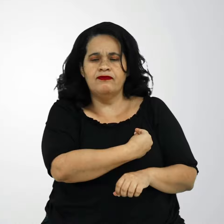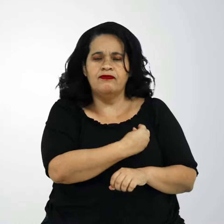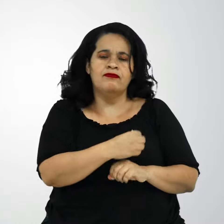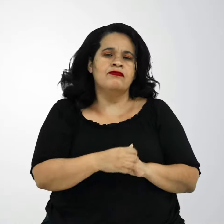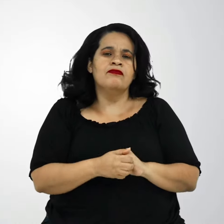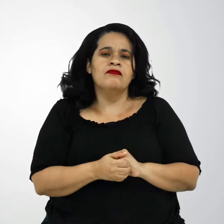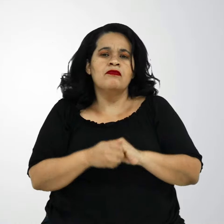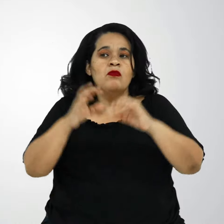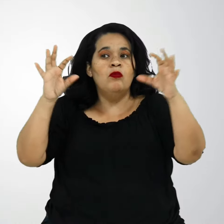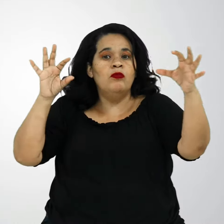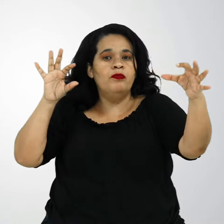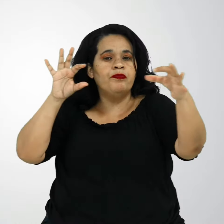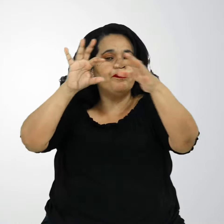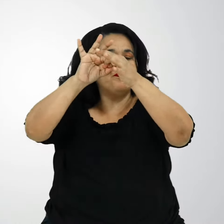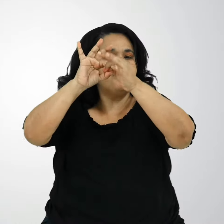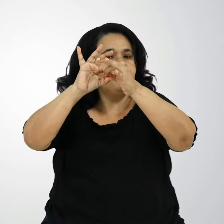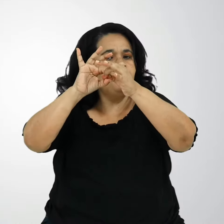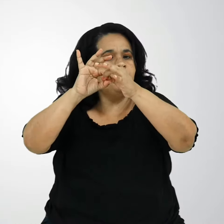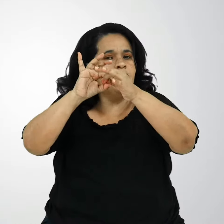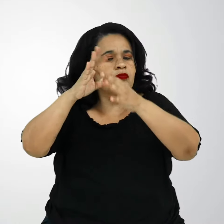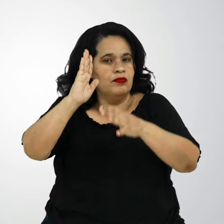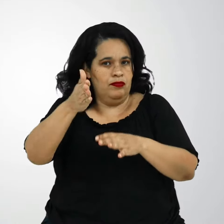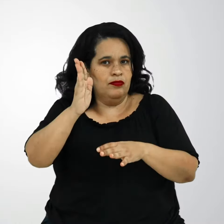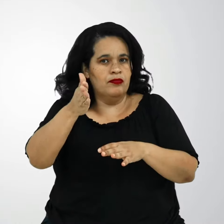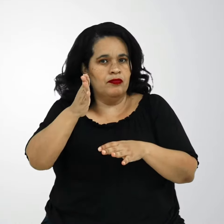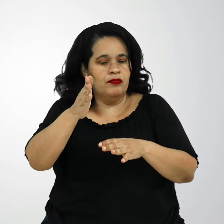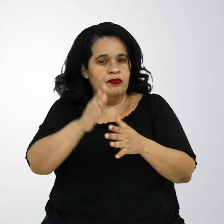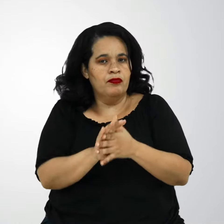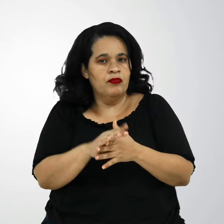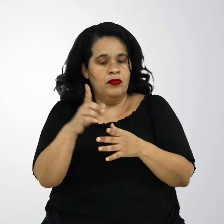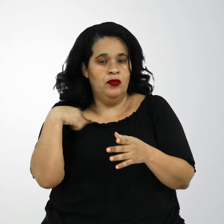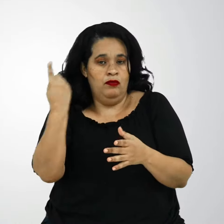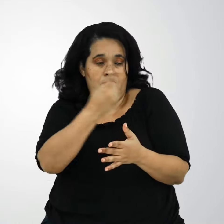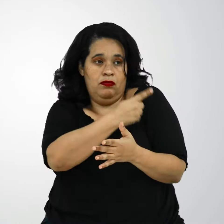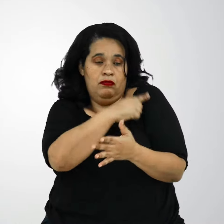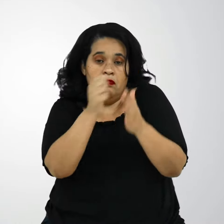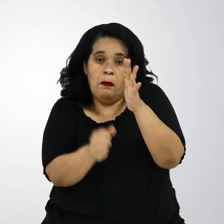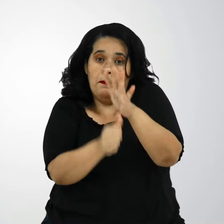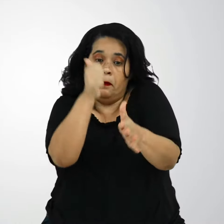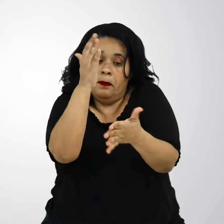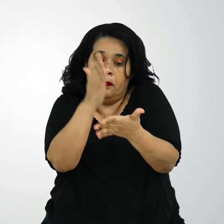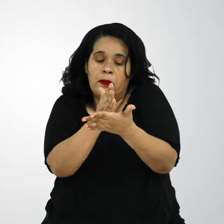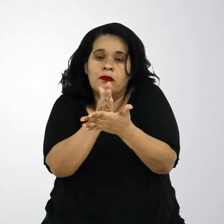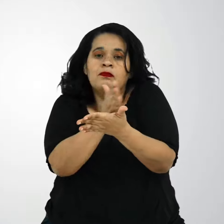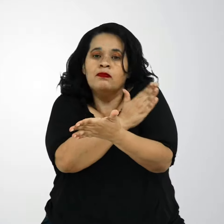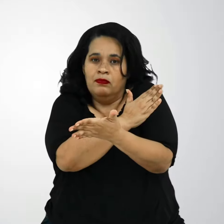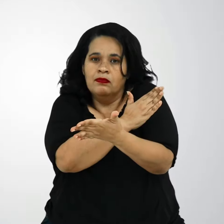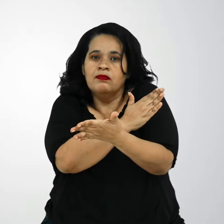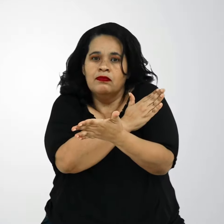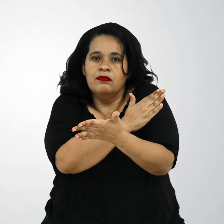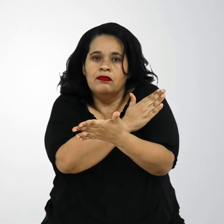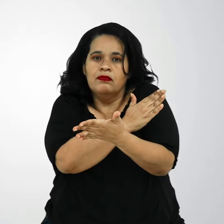ou seja, a aliança, né, que nós estamos vivendo. Estamos na primeira metade da última semana. Na primeira metade da última semana, justamente.